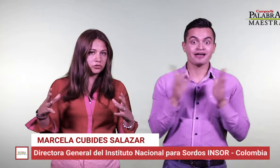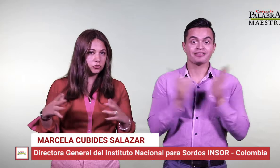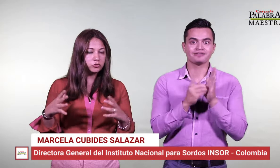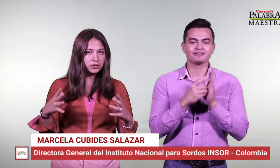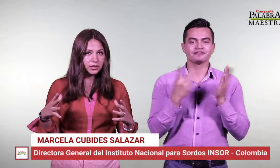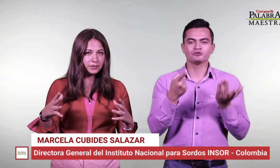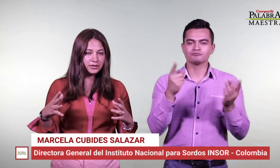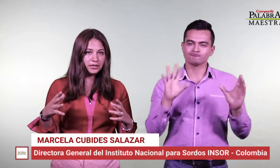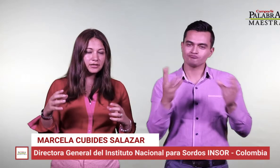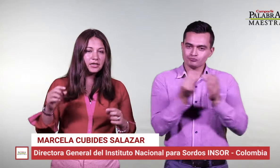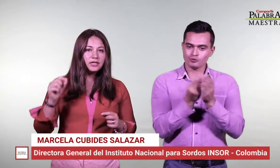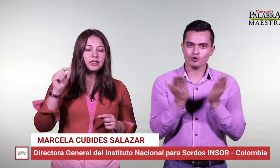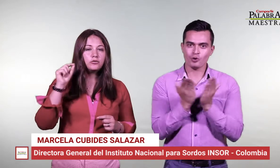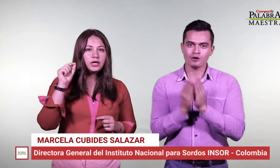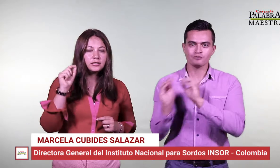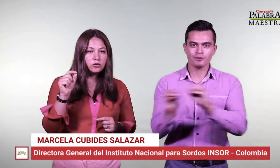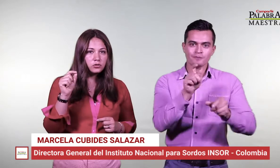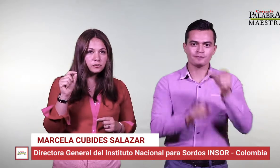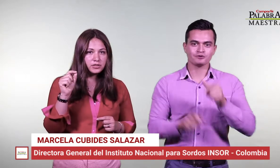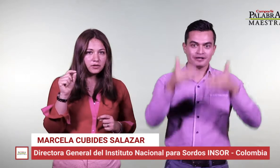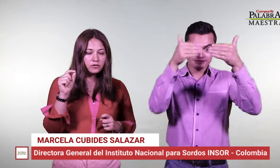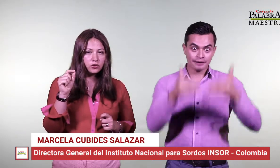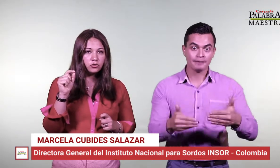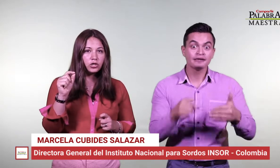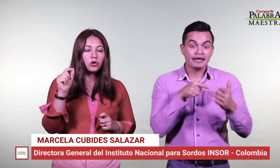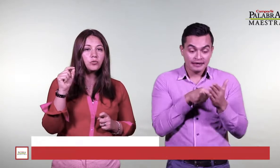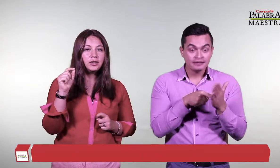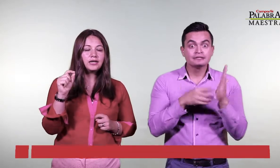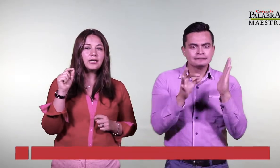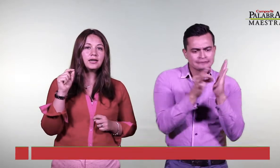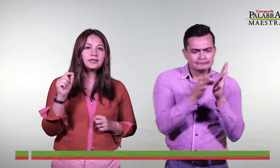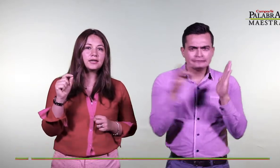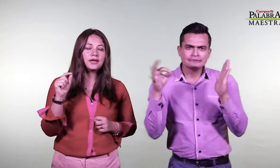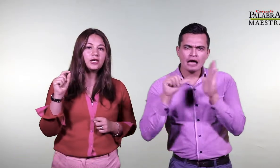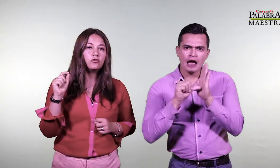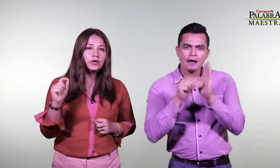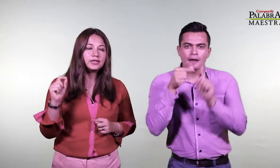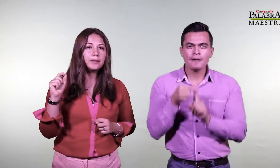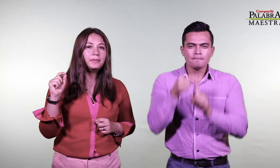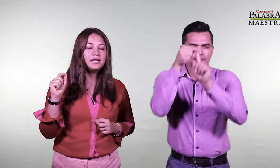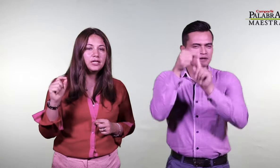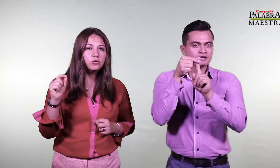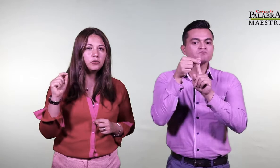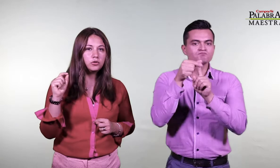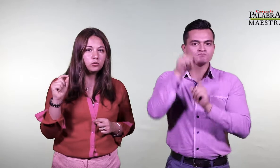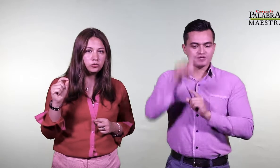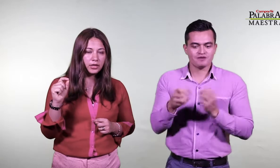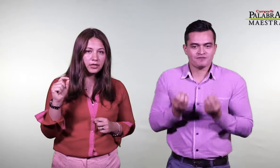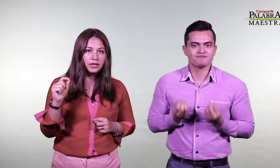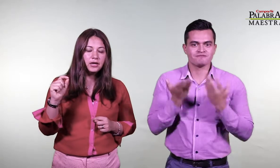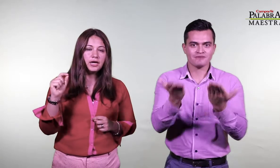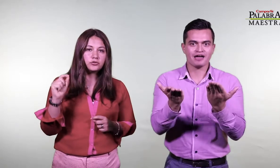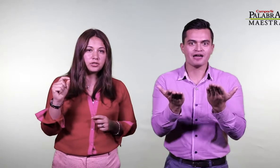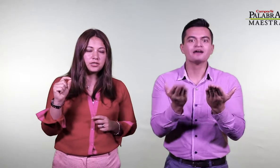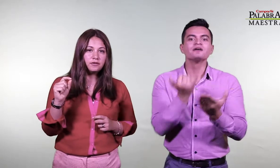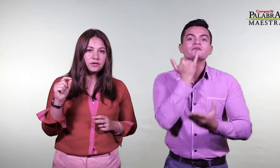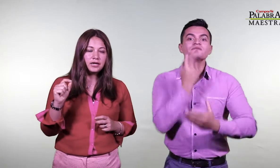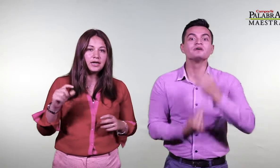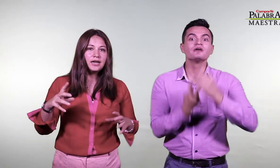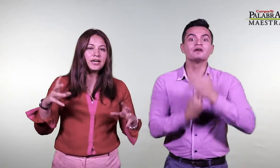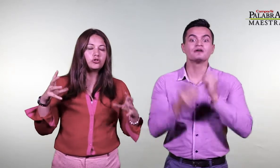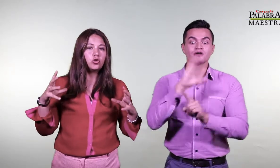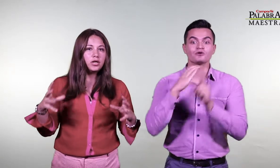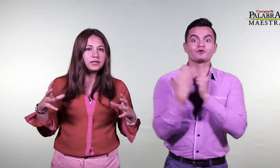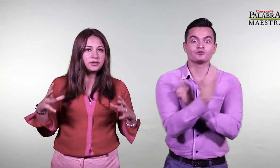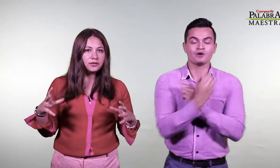la población con discapacidad, tiene un artículo específico que obliga a que se cree la oferta bilingüe bicultural. ¿Esto qué